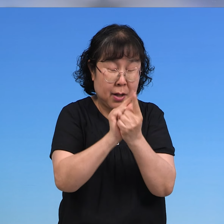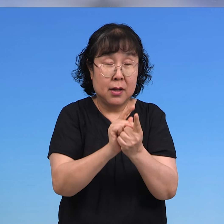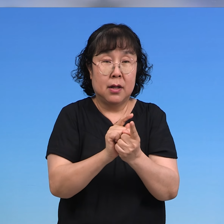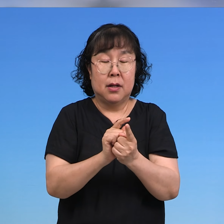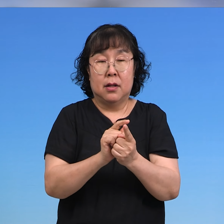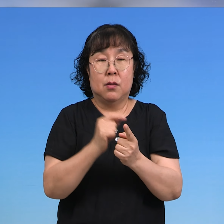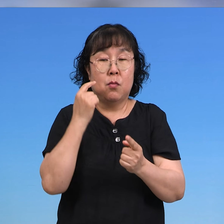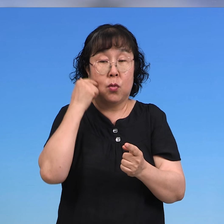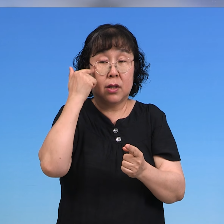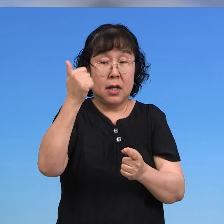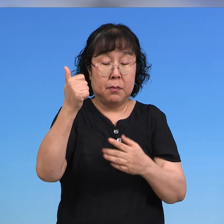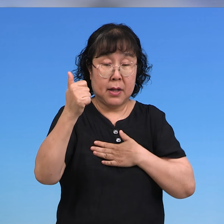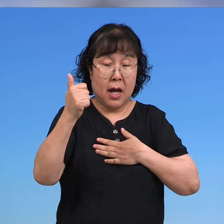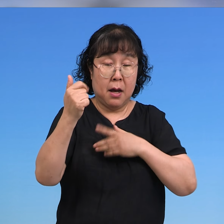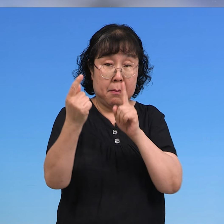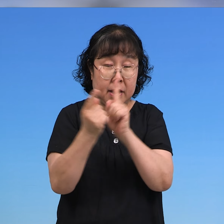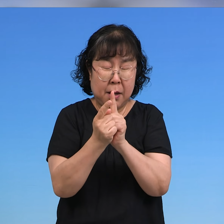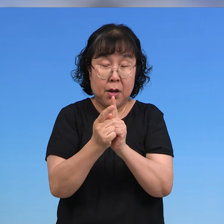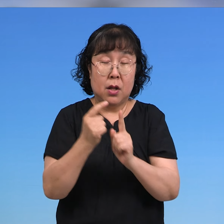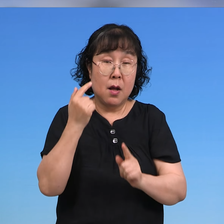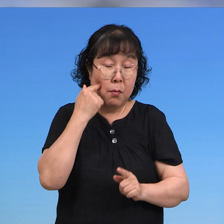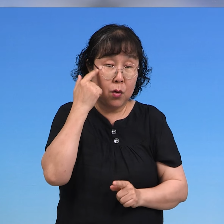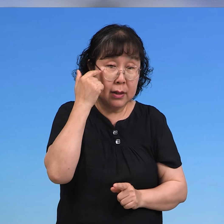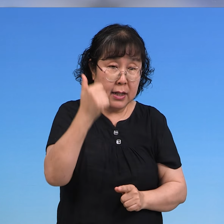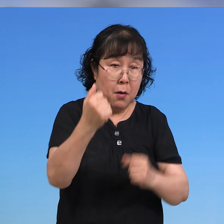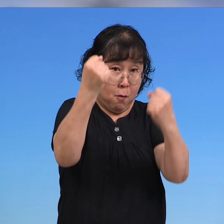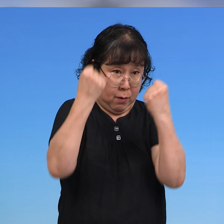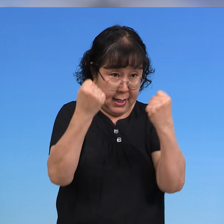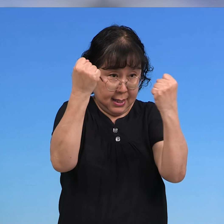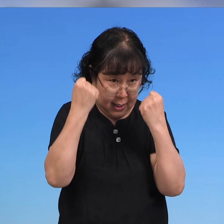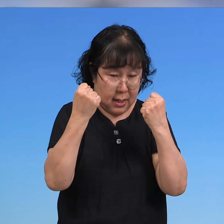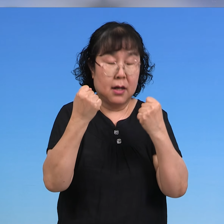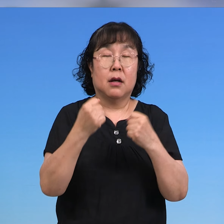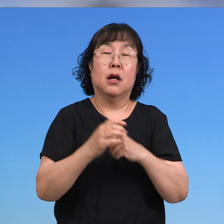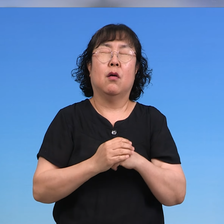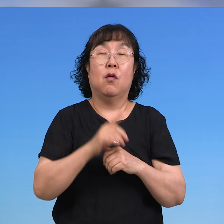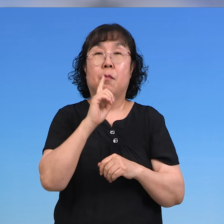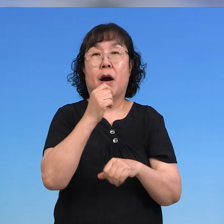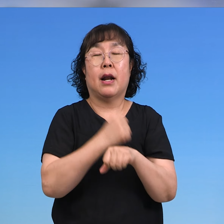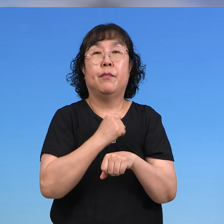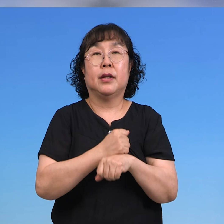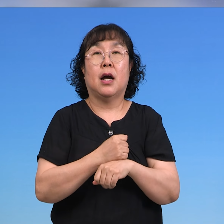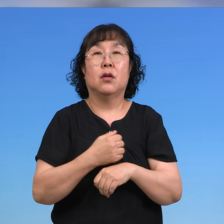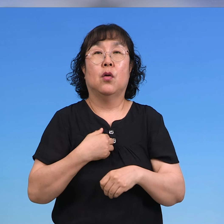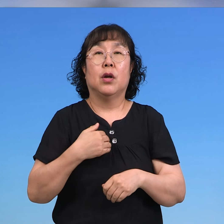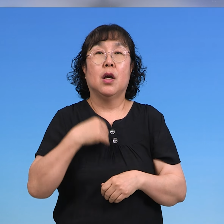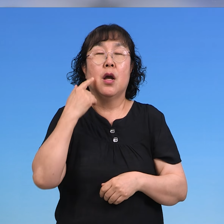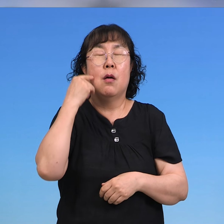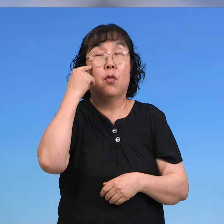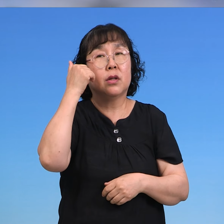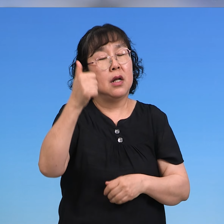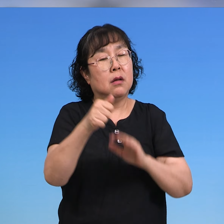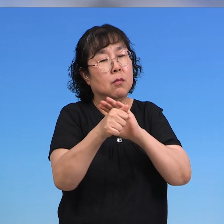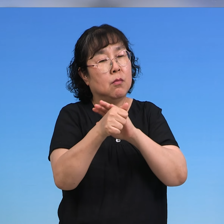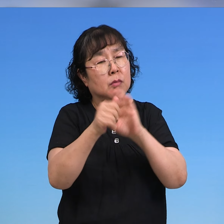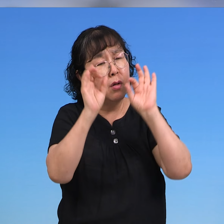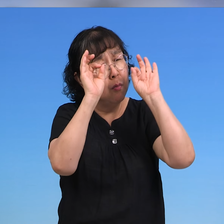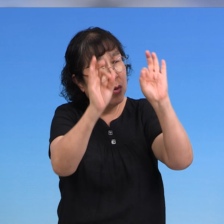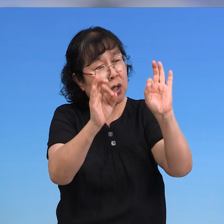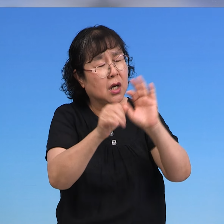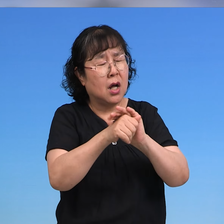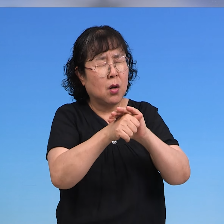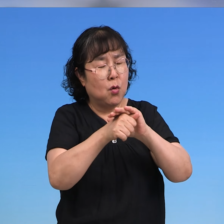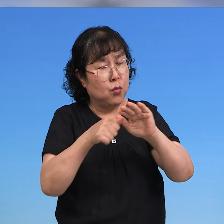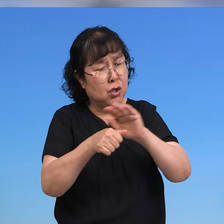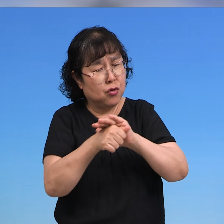보시기에 뭔지 모르지만 우리 목사님이 지금 뭔가 지금 위축되어 있는 것 같고 누가 우리 목사님을 뭐 괴롭히고 있나? 이런